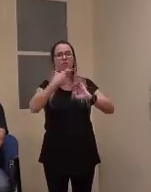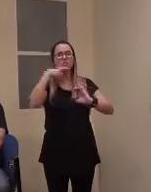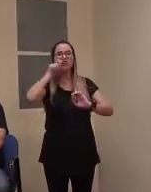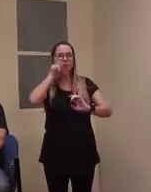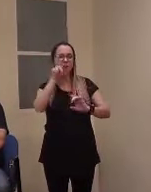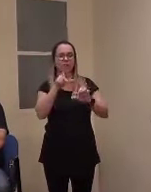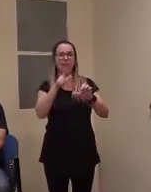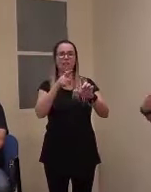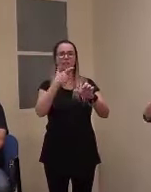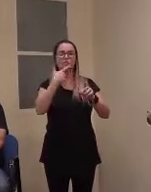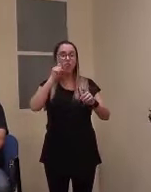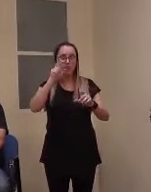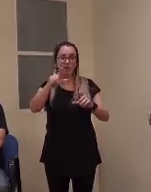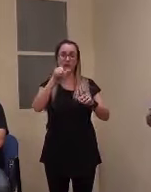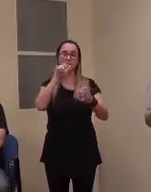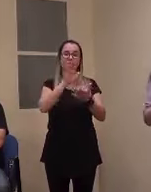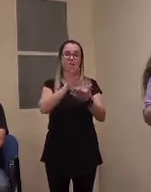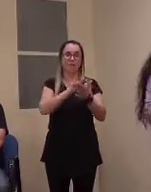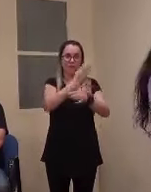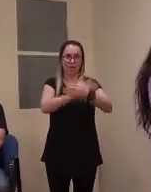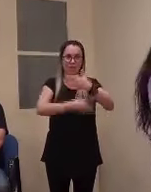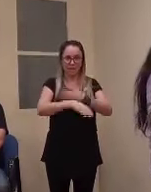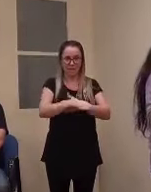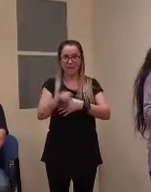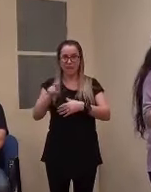dónde nos posicionamos de meta